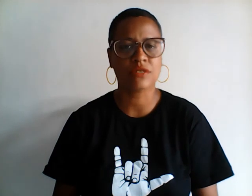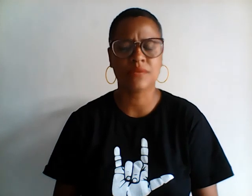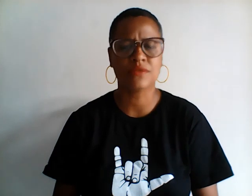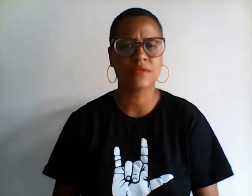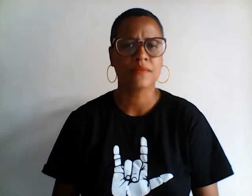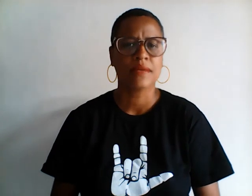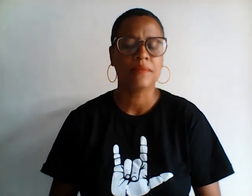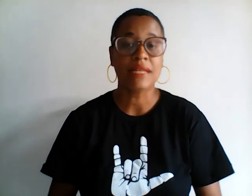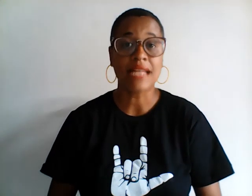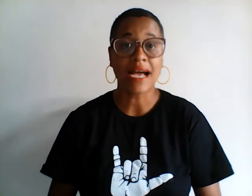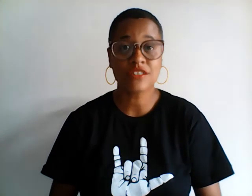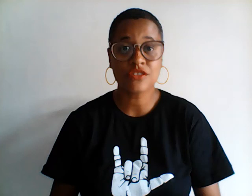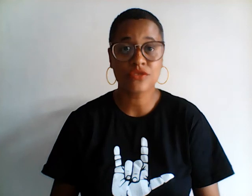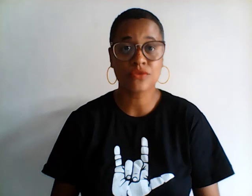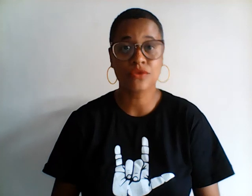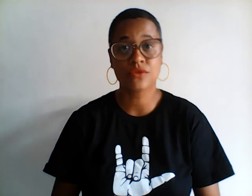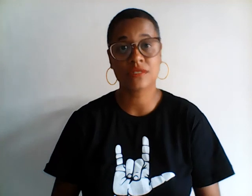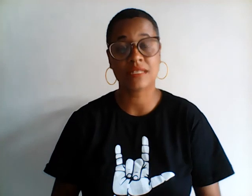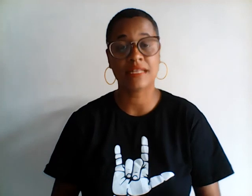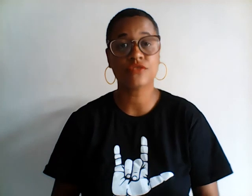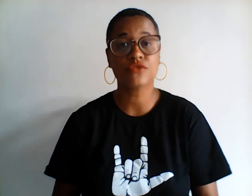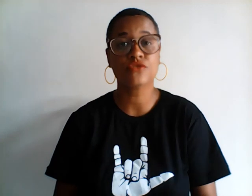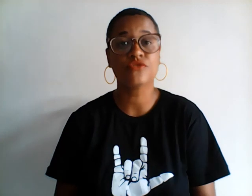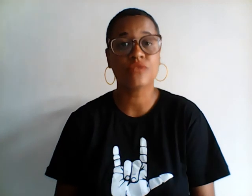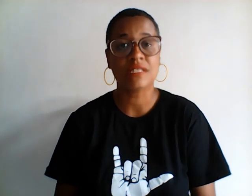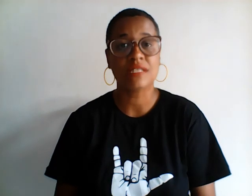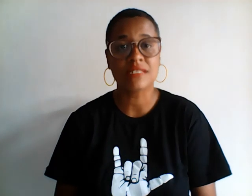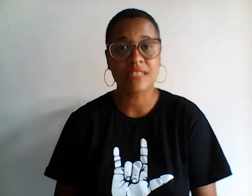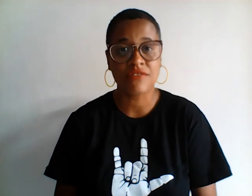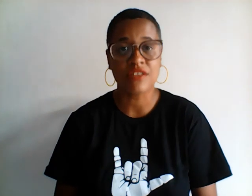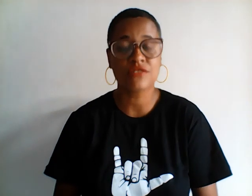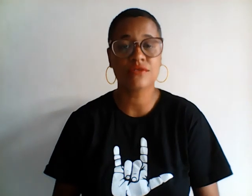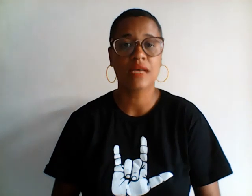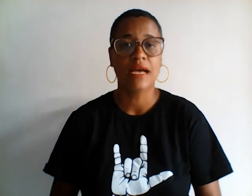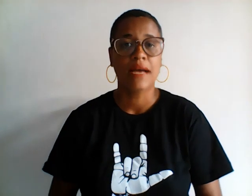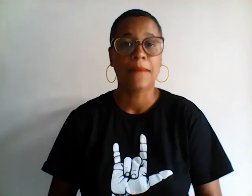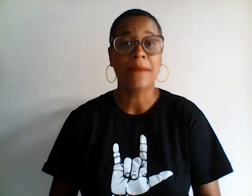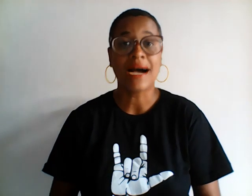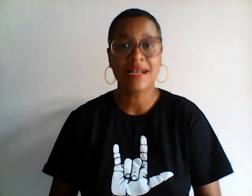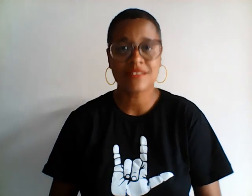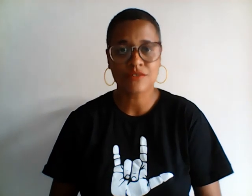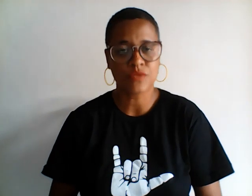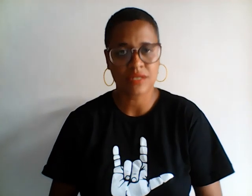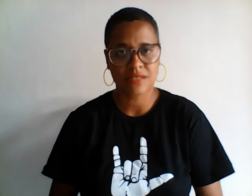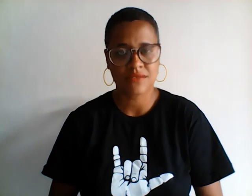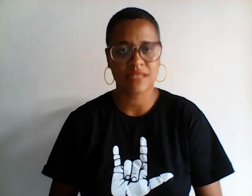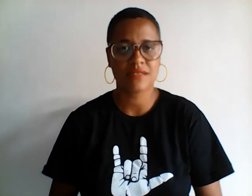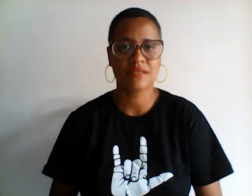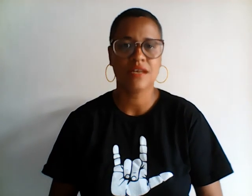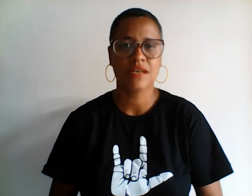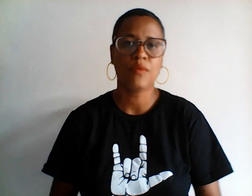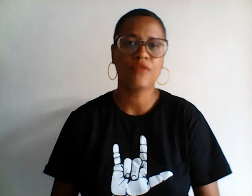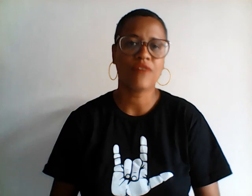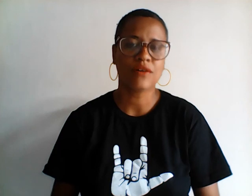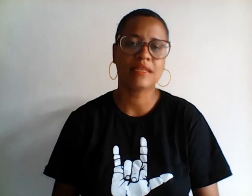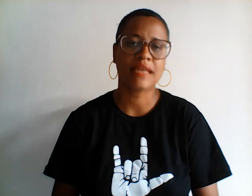temos milhares de surdos que deixam de usufruir de serviços básicos, muitas vezes, por falta de quem